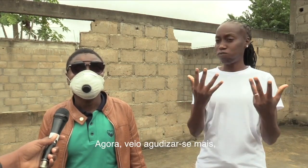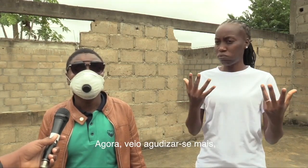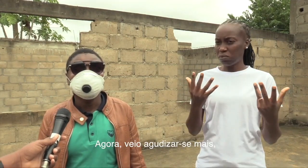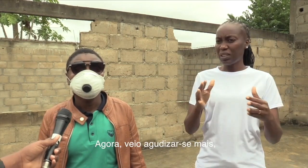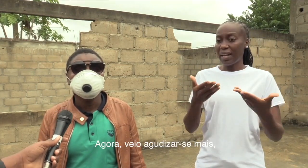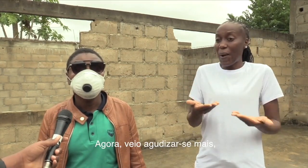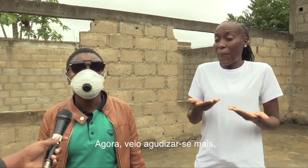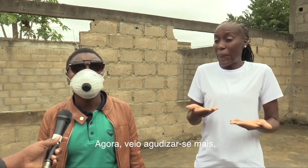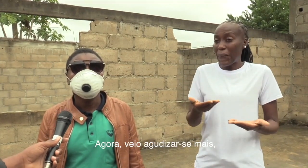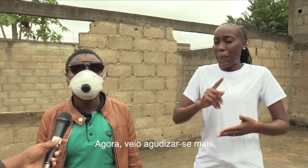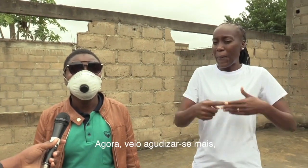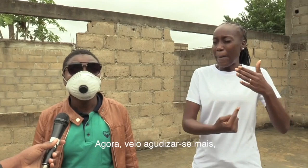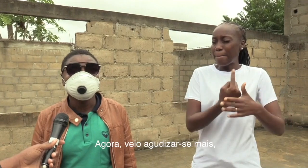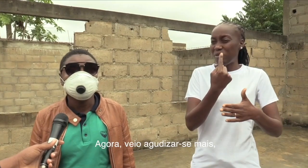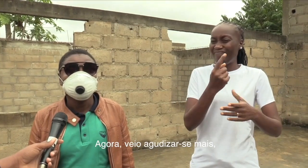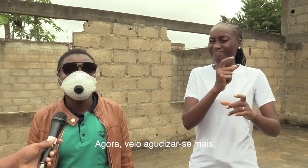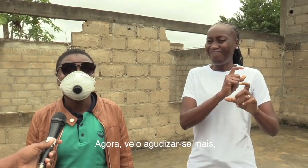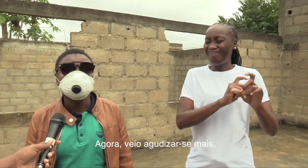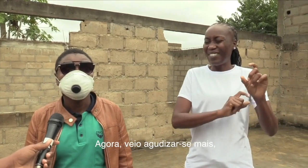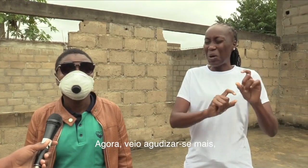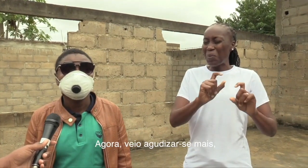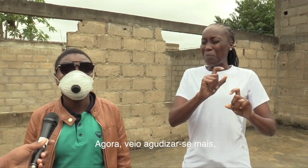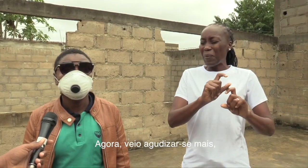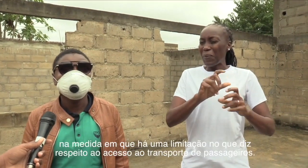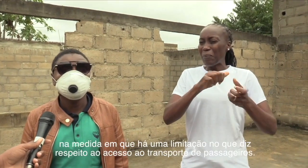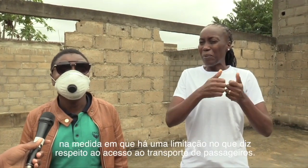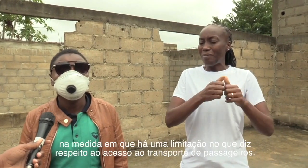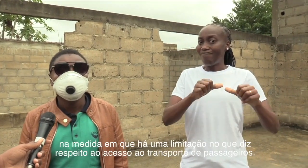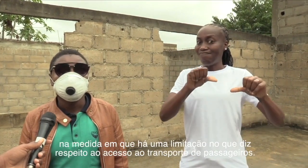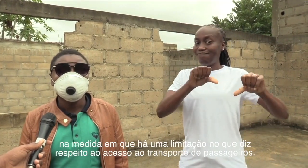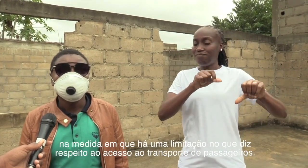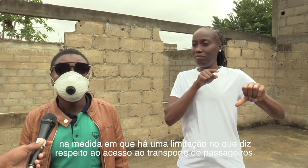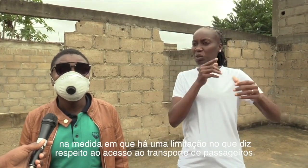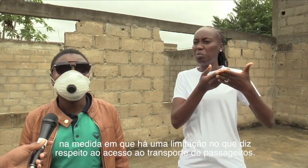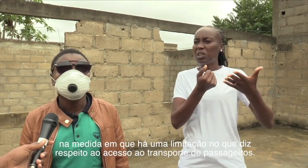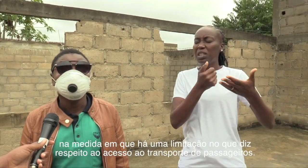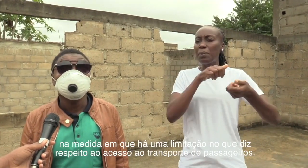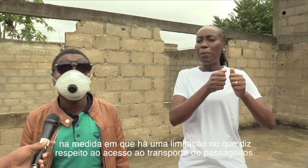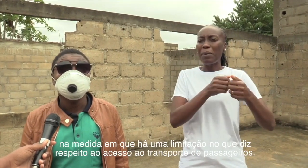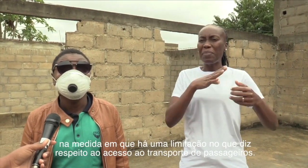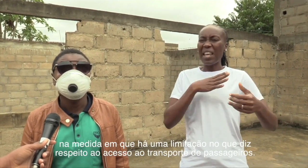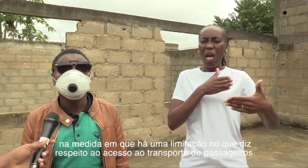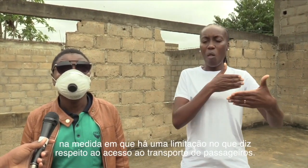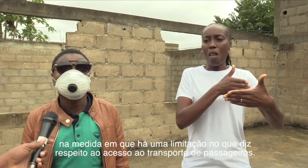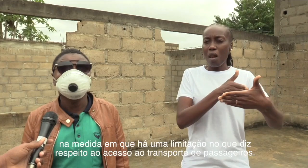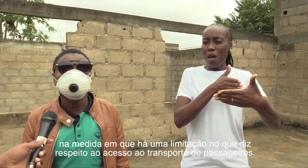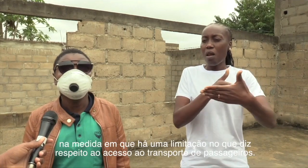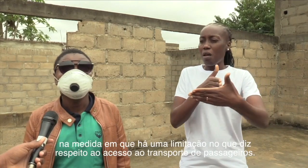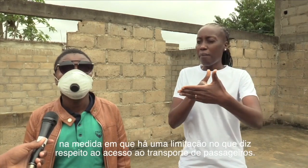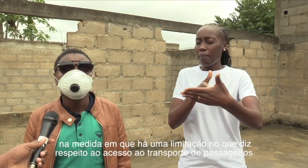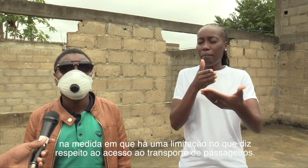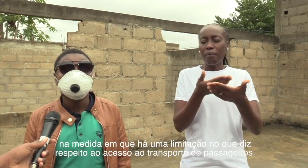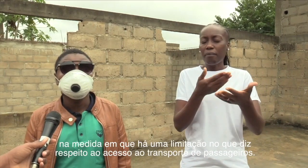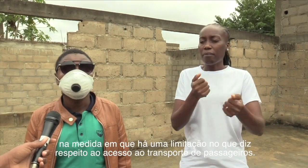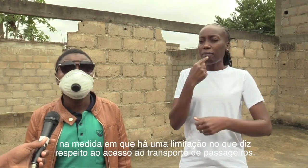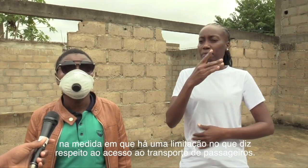agora veio agudizar-se mais, na medida em que há uma limitação no que diz respeito